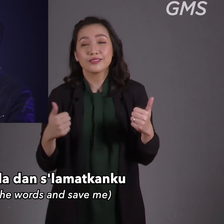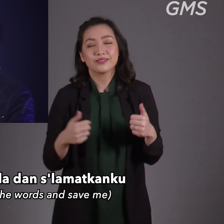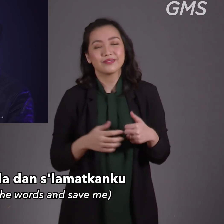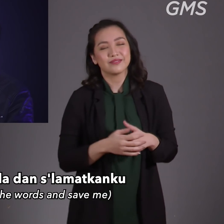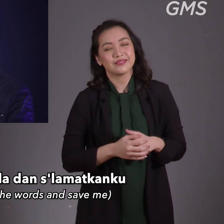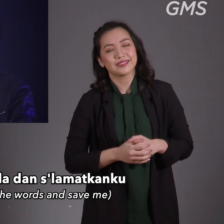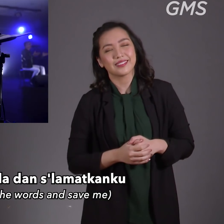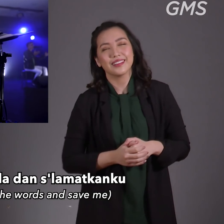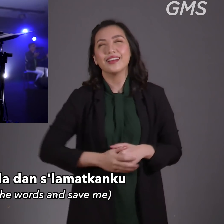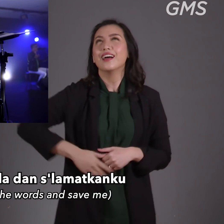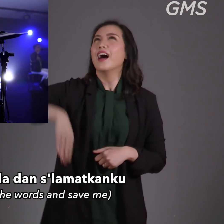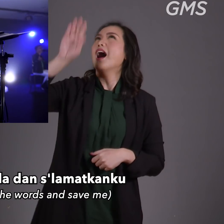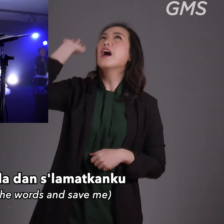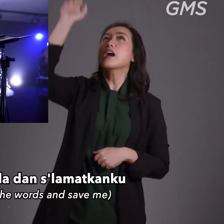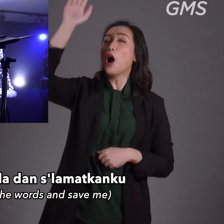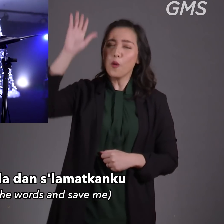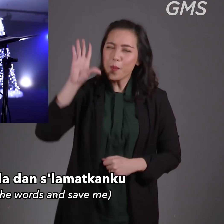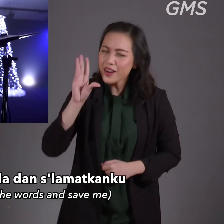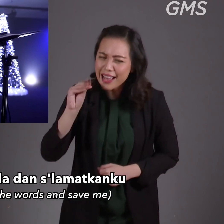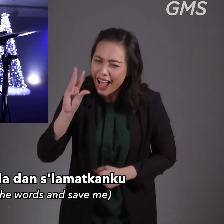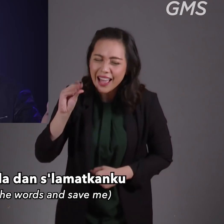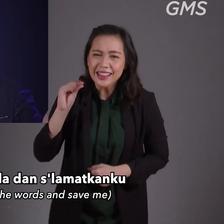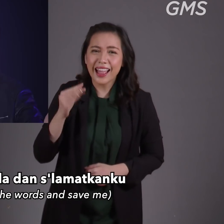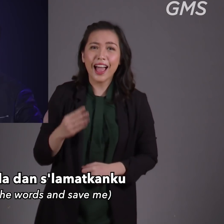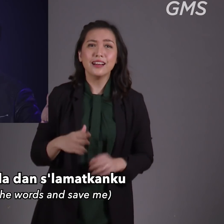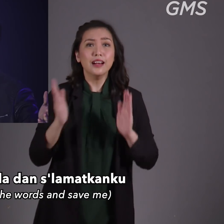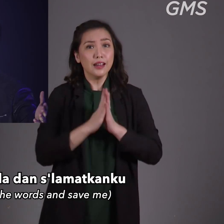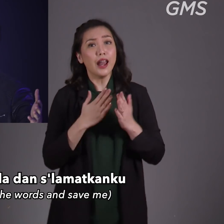sembuhkanku, Kau bersabda